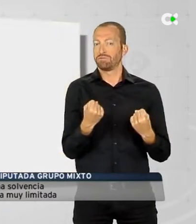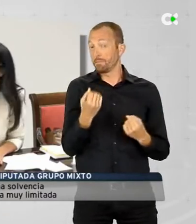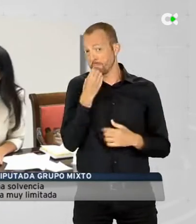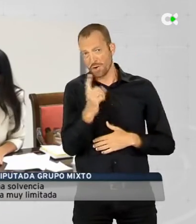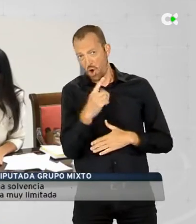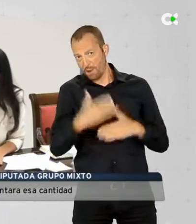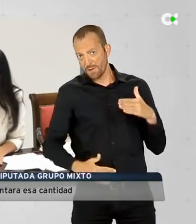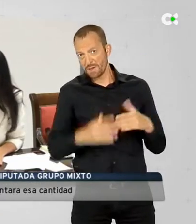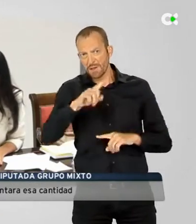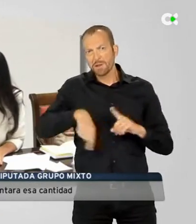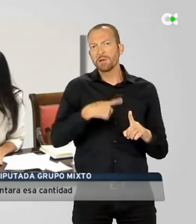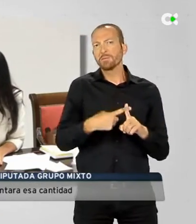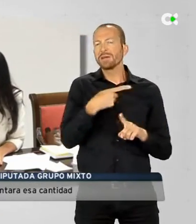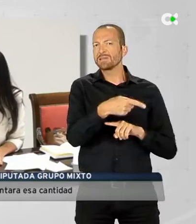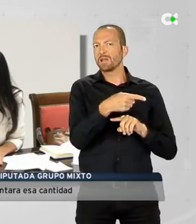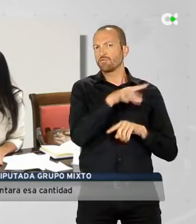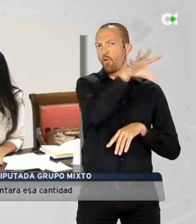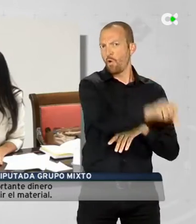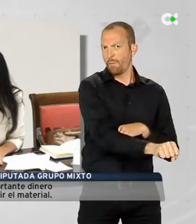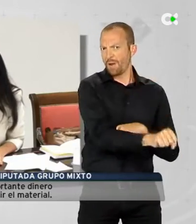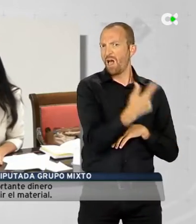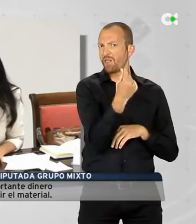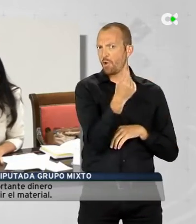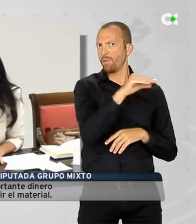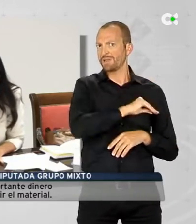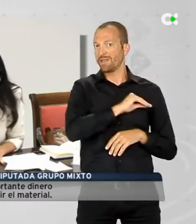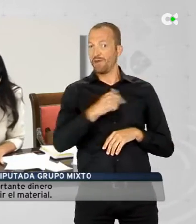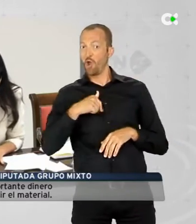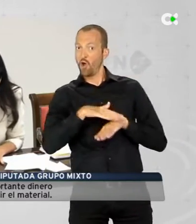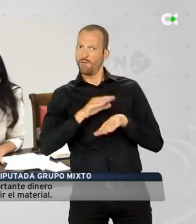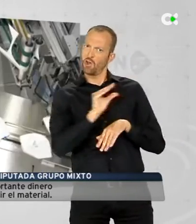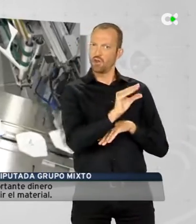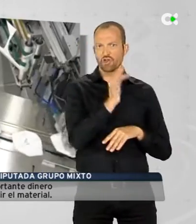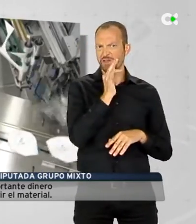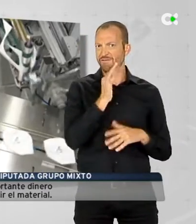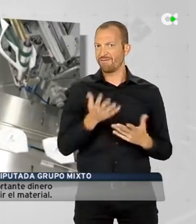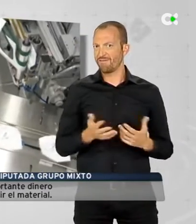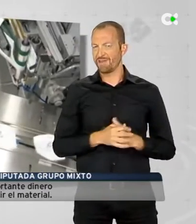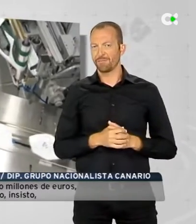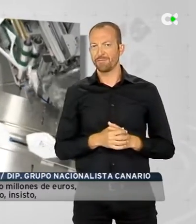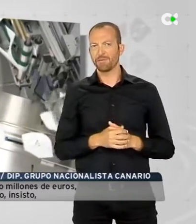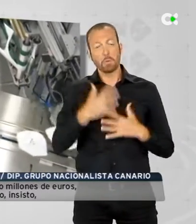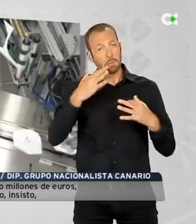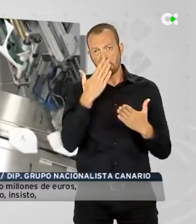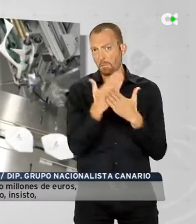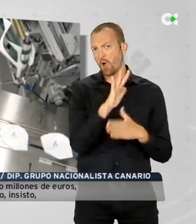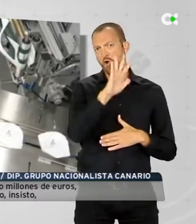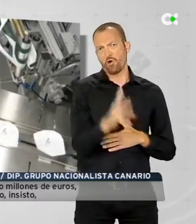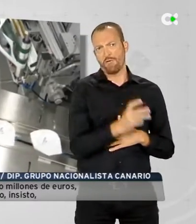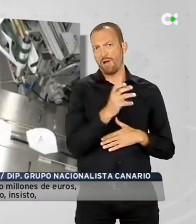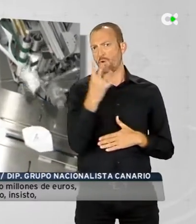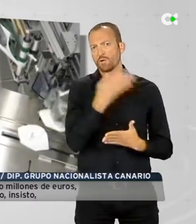limitada, se adelantara esta cantidad tan importante de dinero sin recibir el material. Robaron 4 millones de